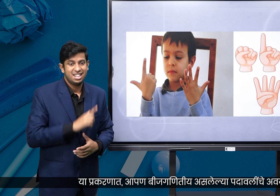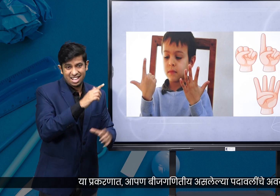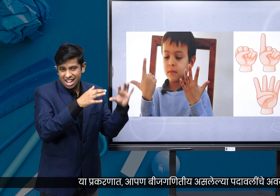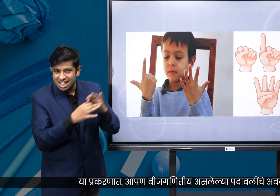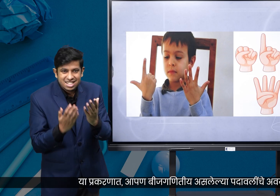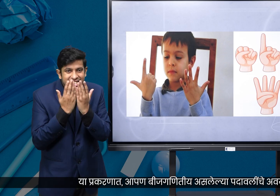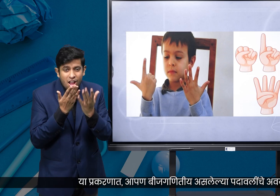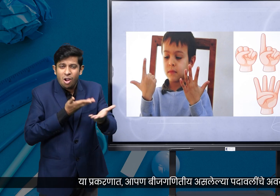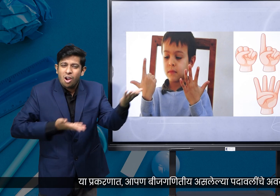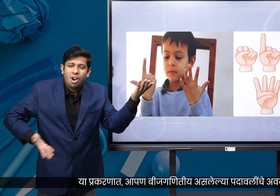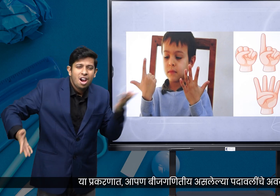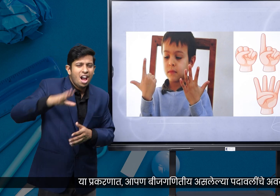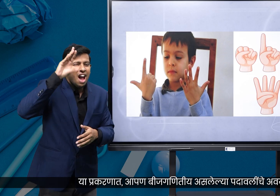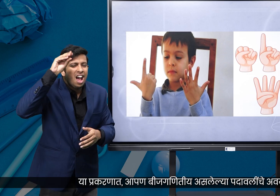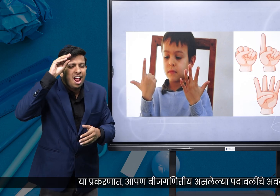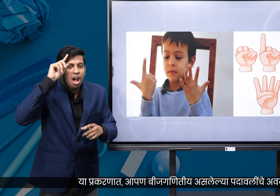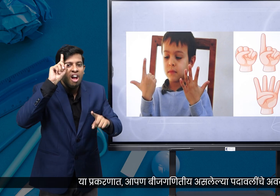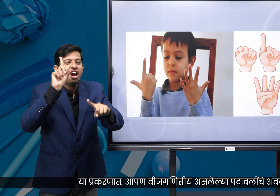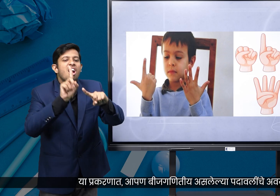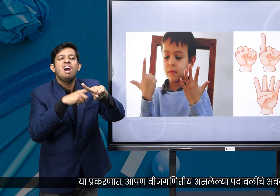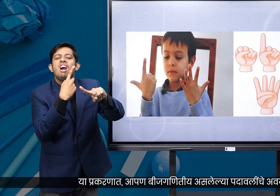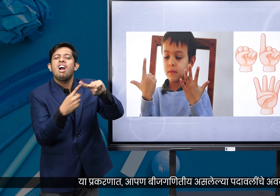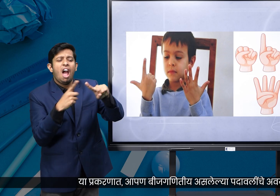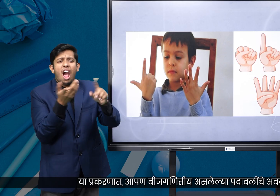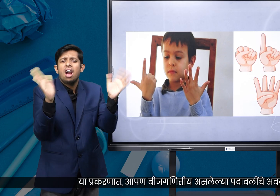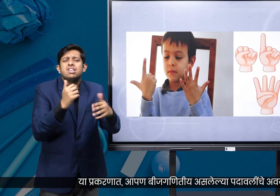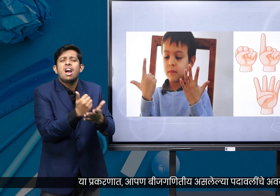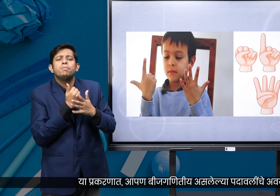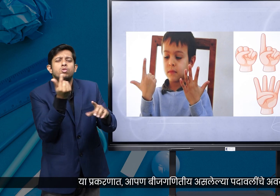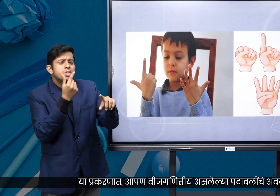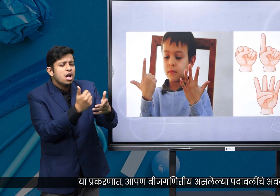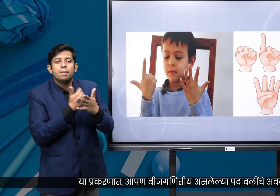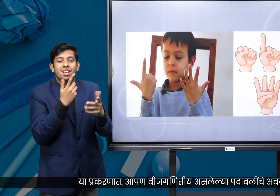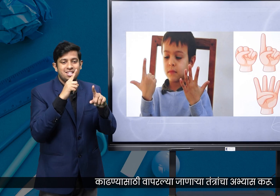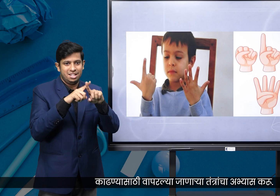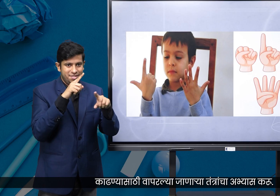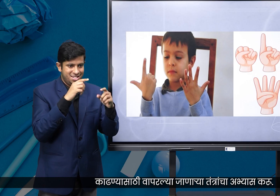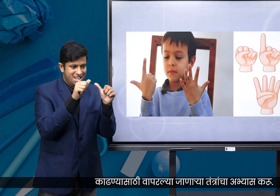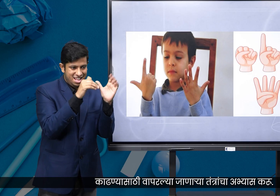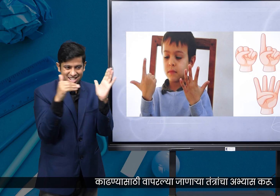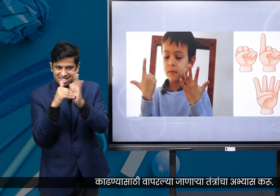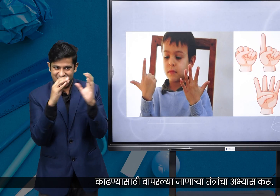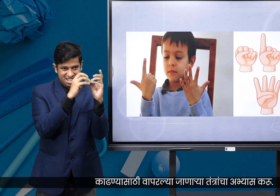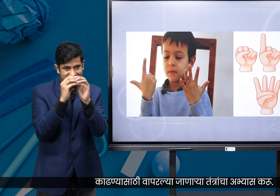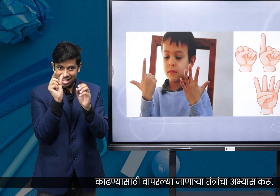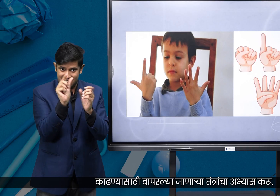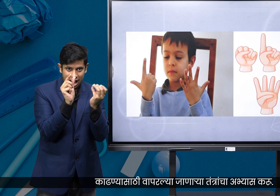या प्रकरणात आपण बीजगणितीय असलेल्या पदावलींचे अवयव काढण्यासाठी वापरल्या जाणाऱ्या